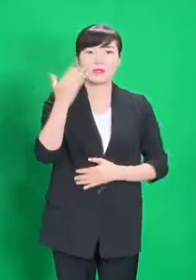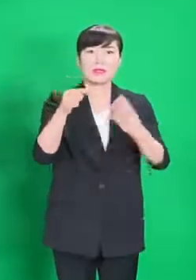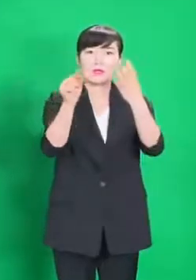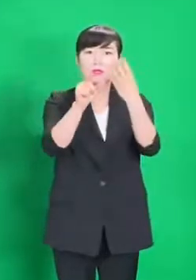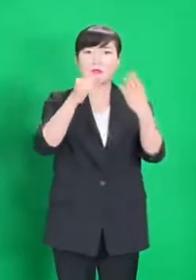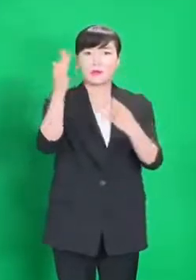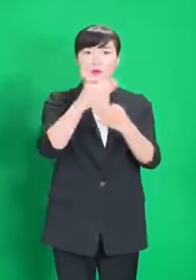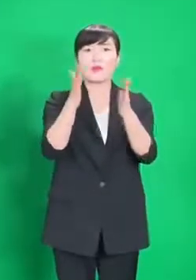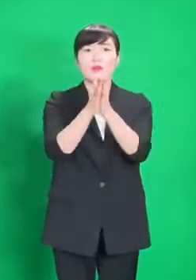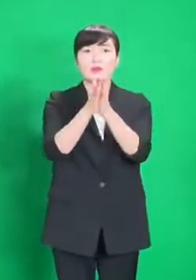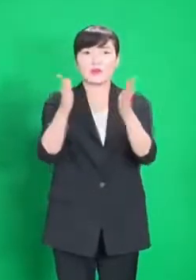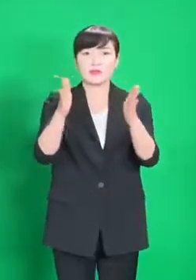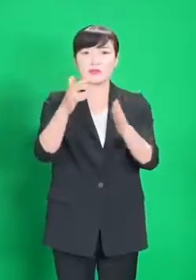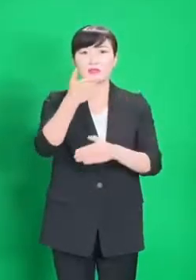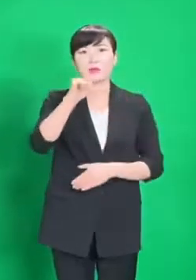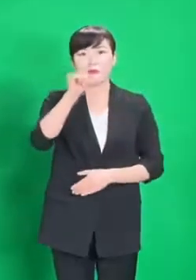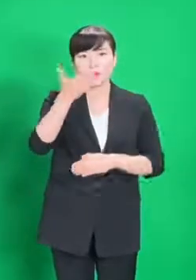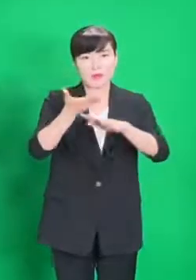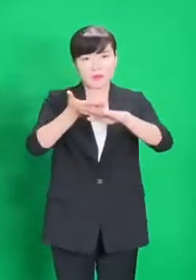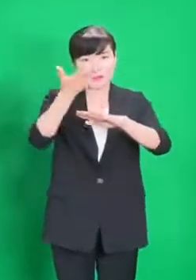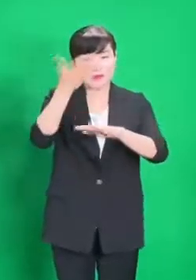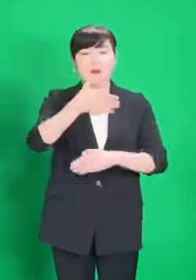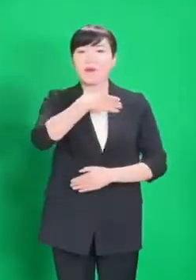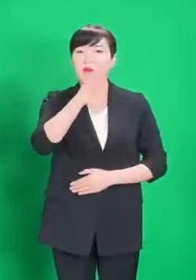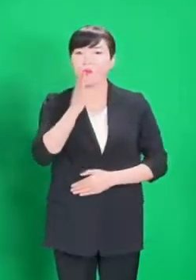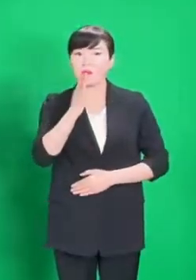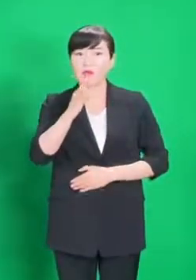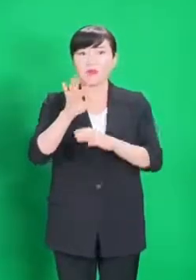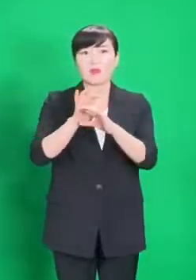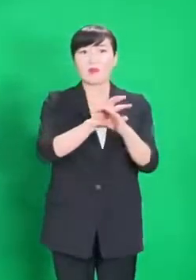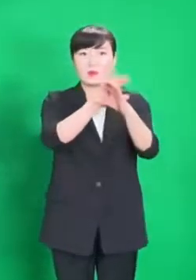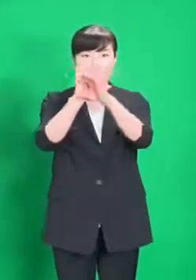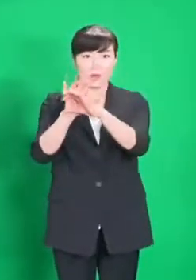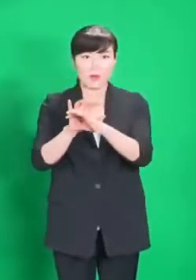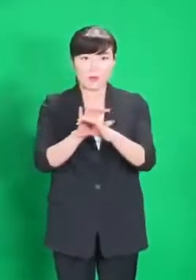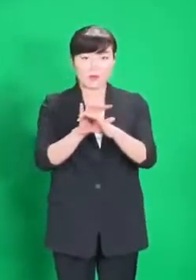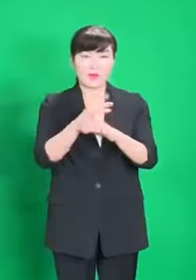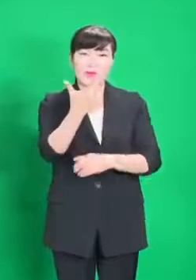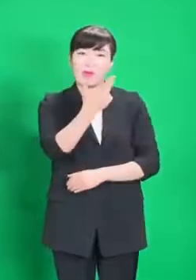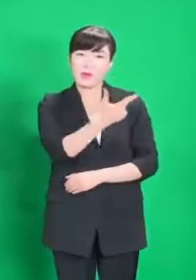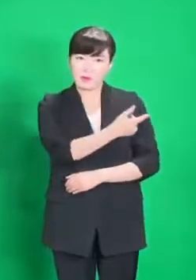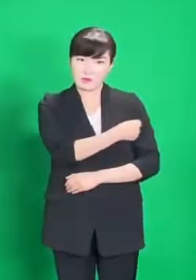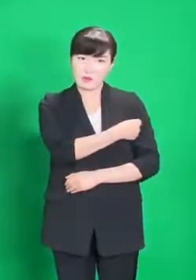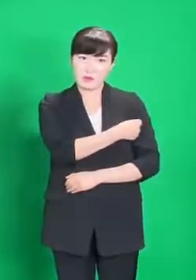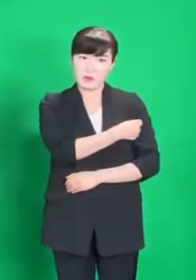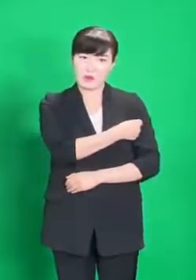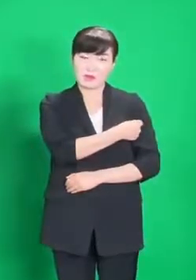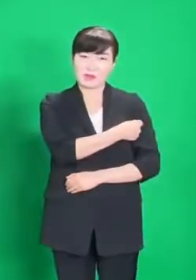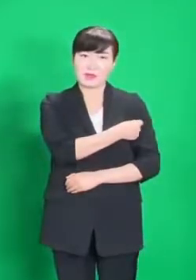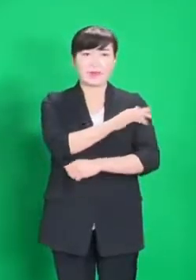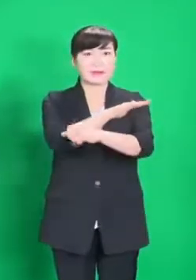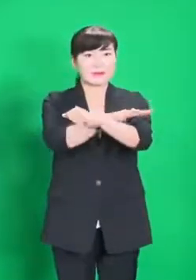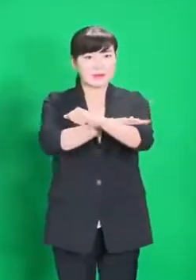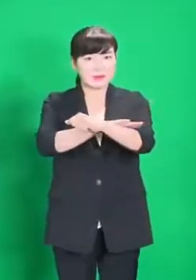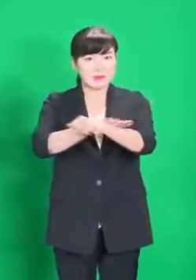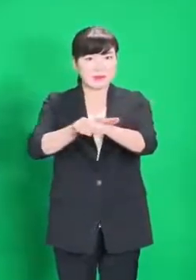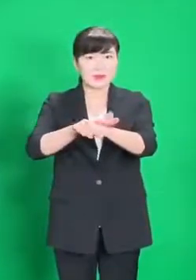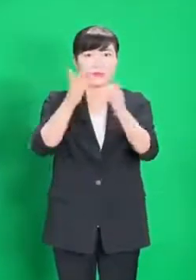4월부터 시작된 75세 이상 어르신의 코로나19 예방접종이